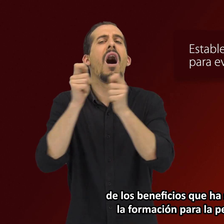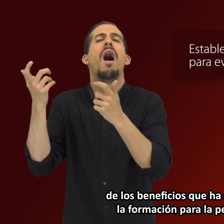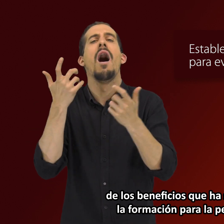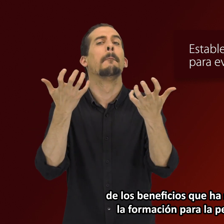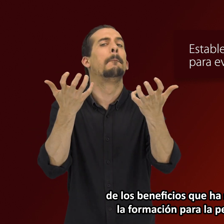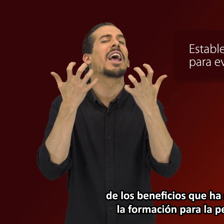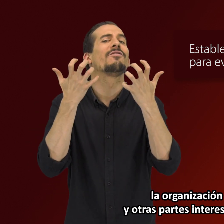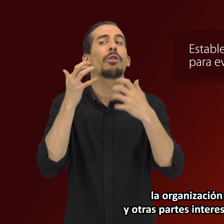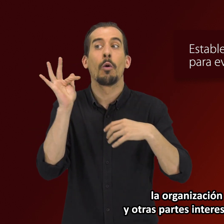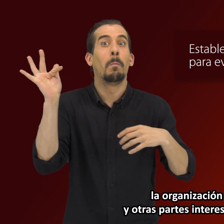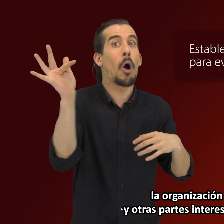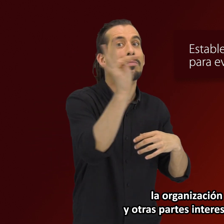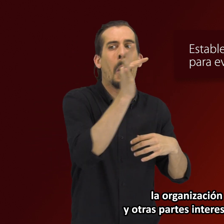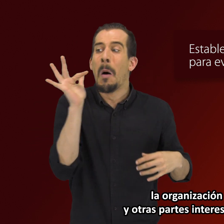otras partes interesadas.